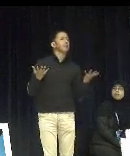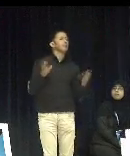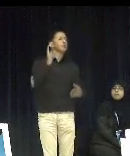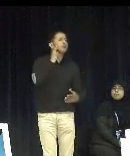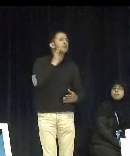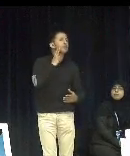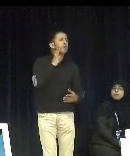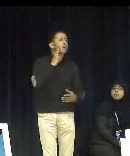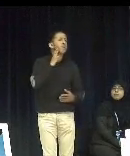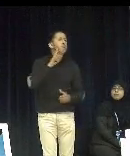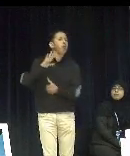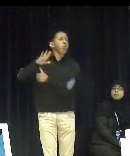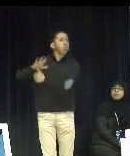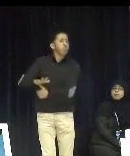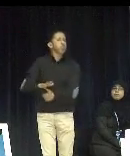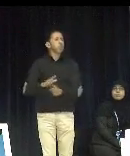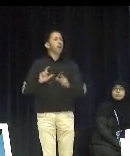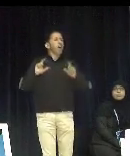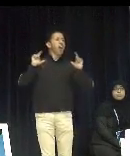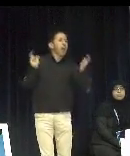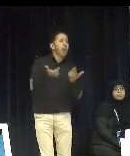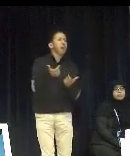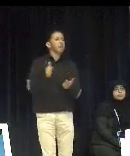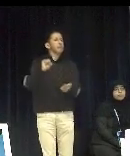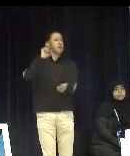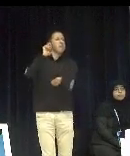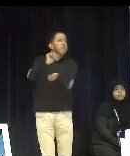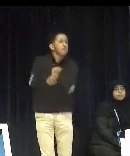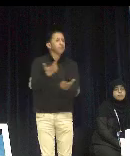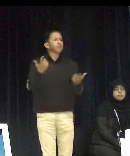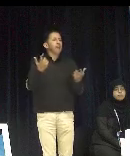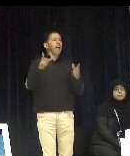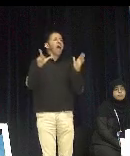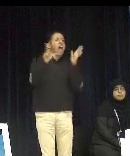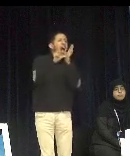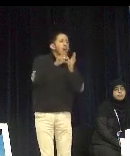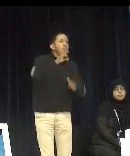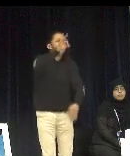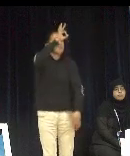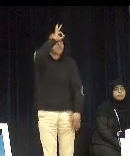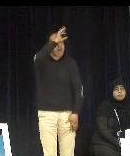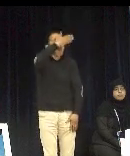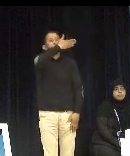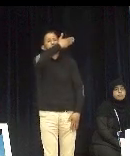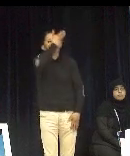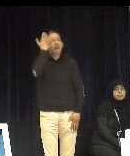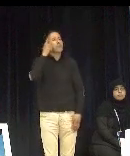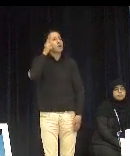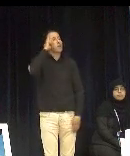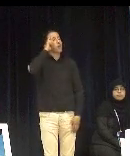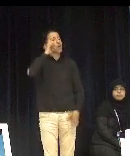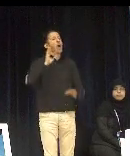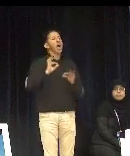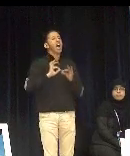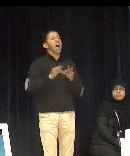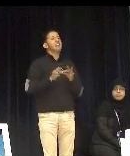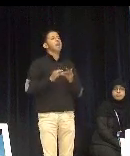ليصل الخطاب إلى صاحب الإعاقة صم بكم. الخطوة الرابعة، يجب